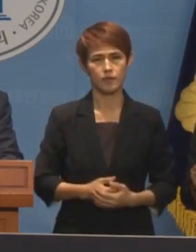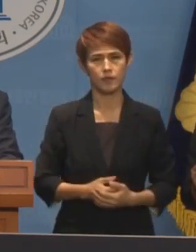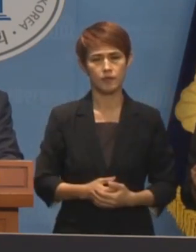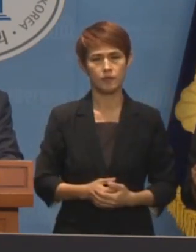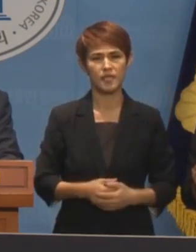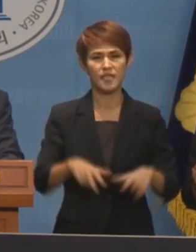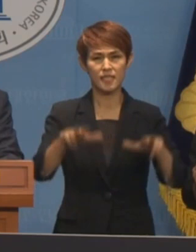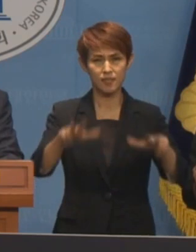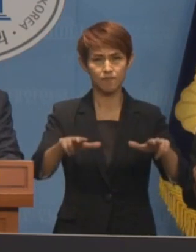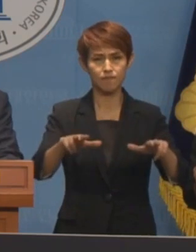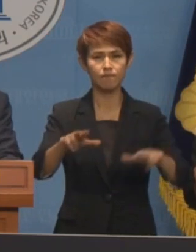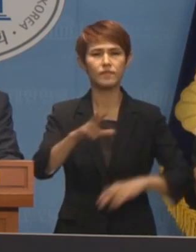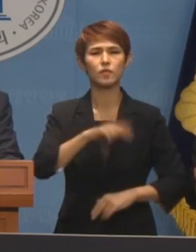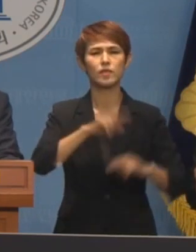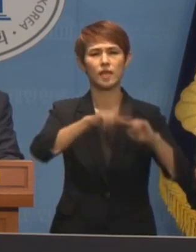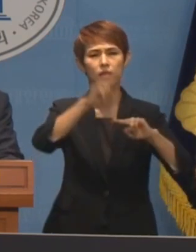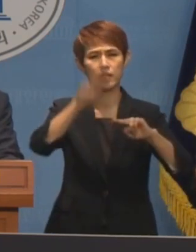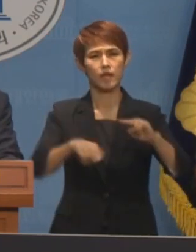즉시